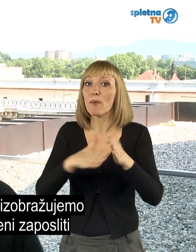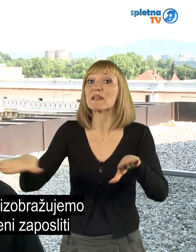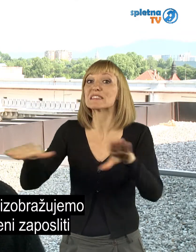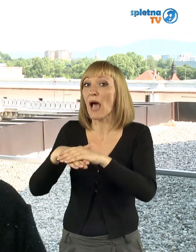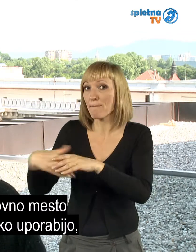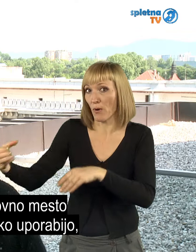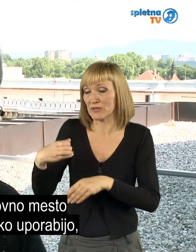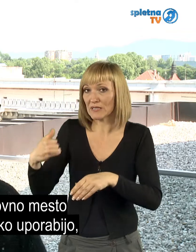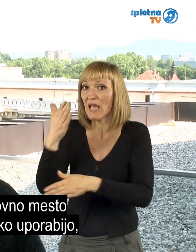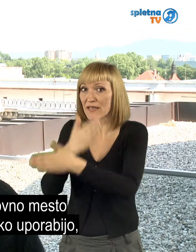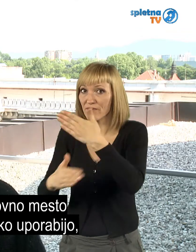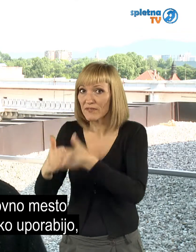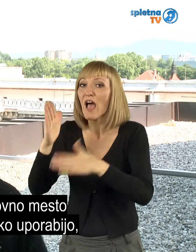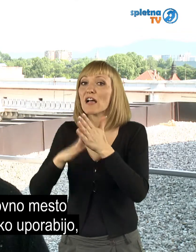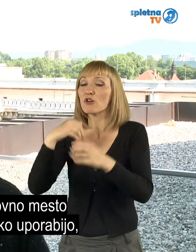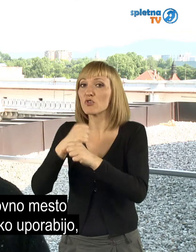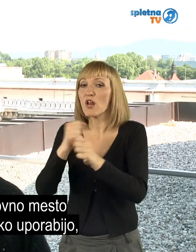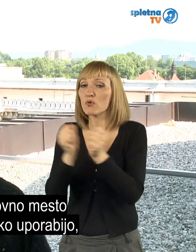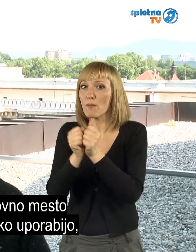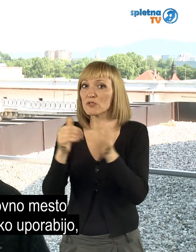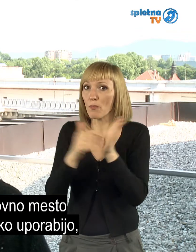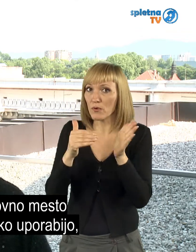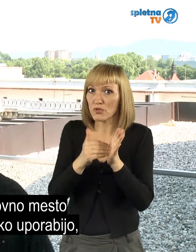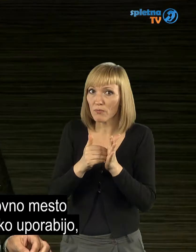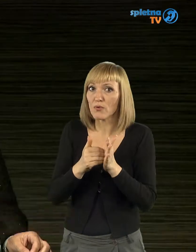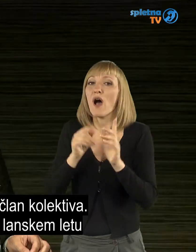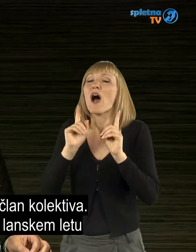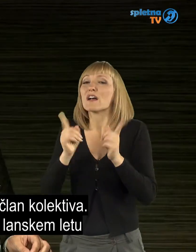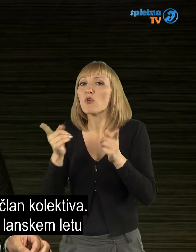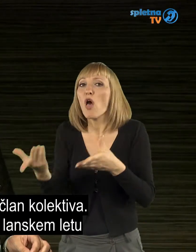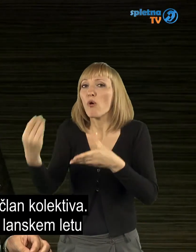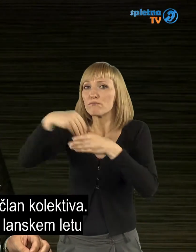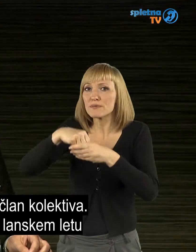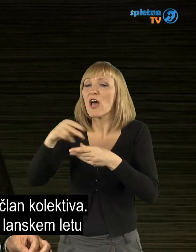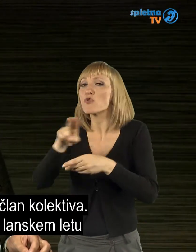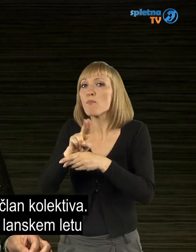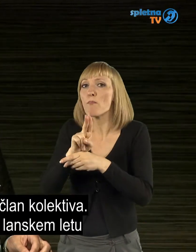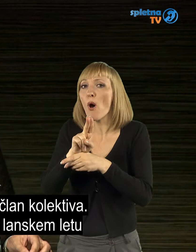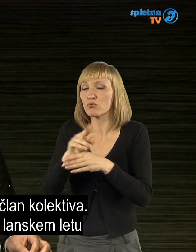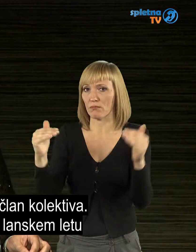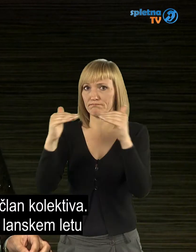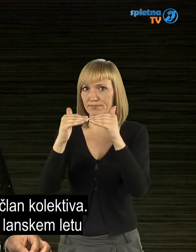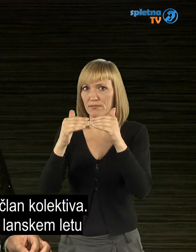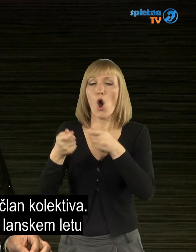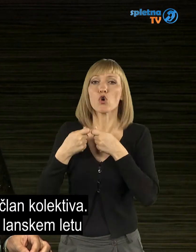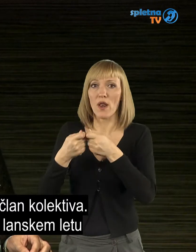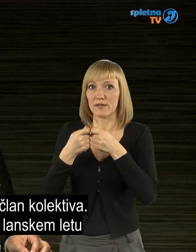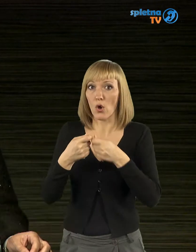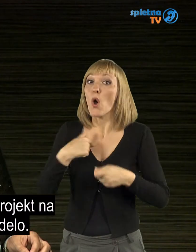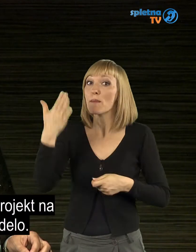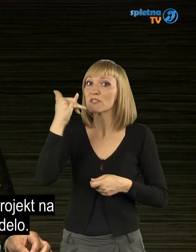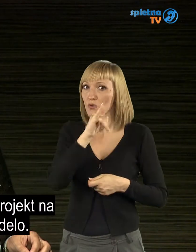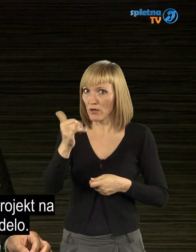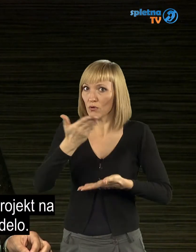pomeni zaposliti invalida, kakšno delovno mesto potrebuje, kako ga lahko prijavi, da je lahko polni pravni član kolektiva. Ne na zadnje, mi smo v lanskem